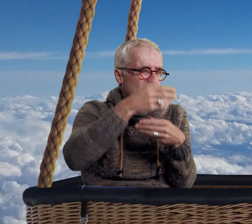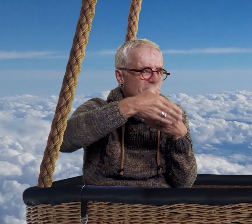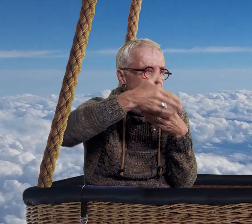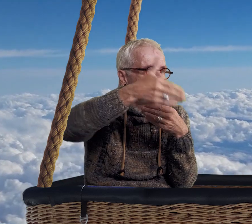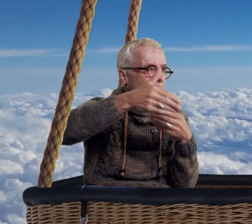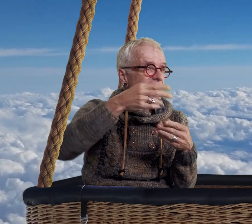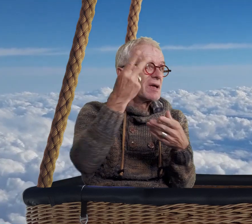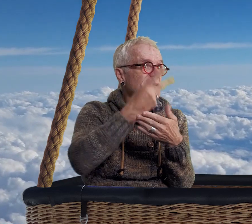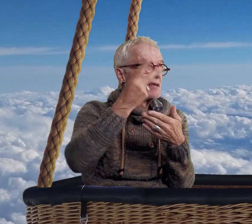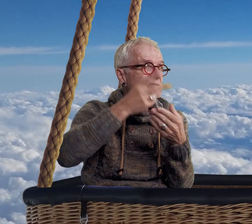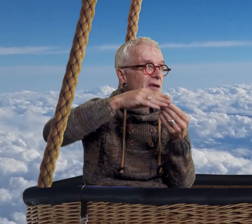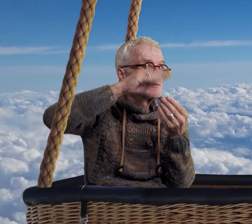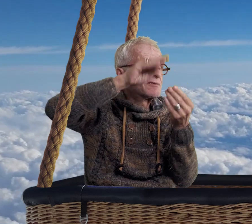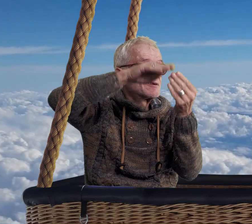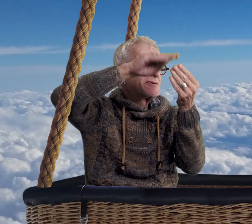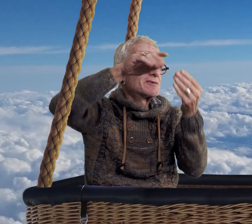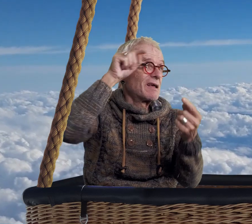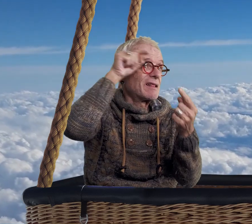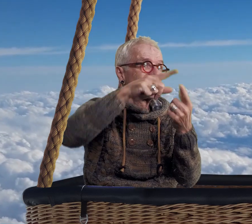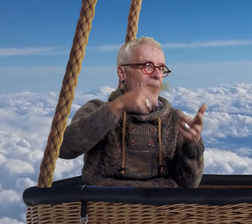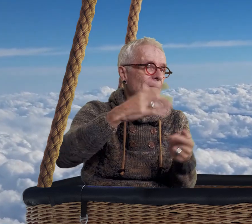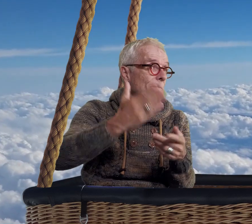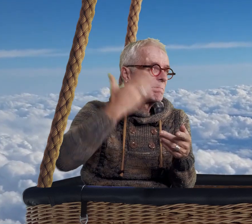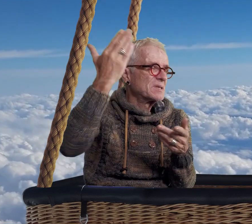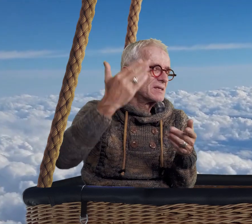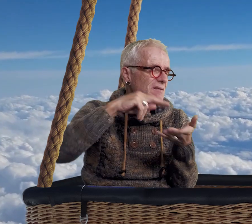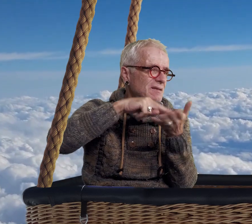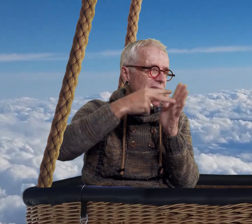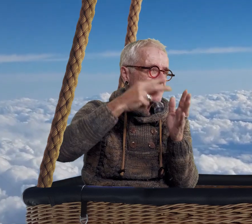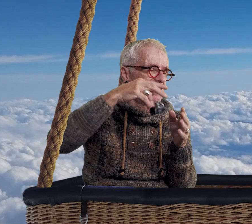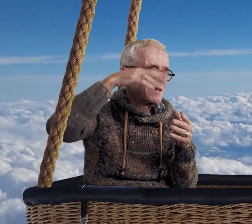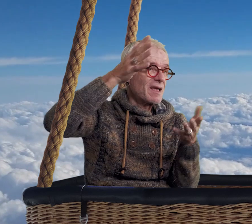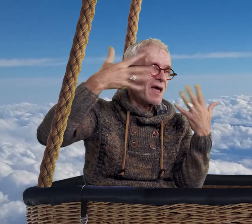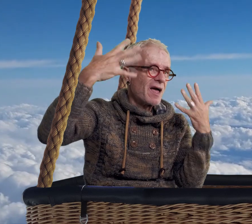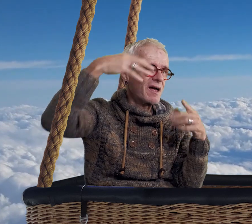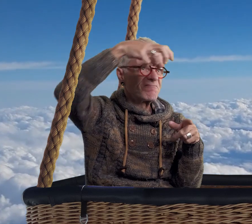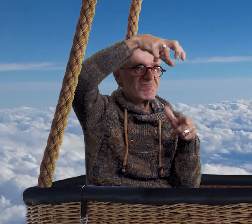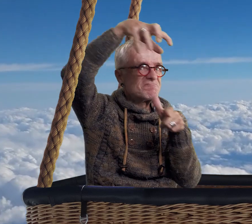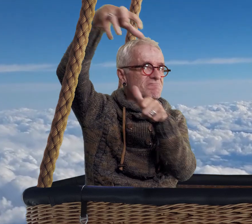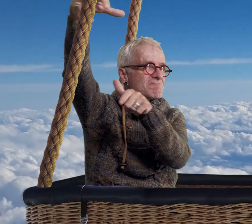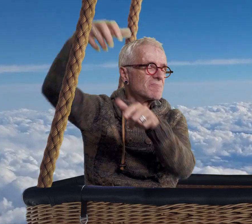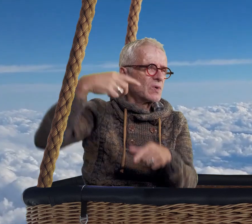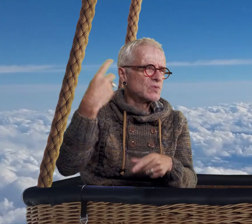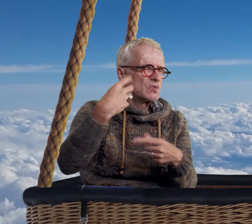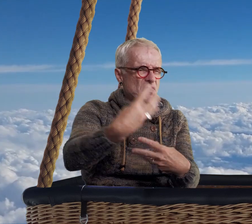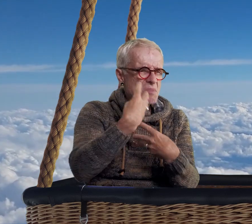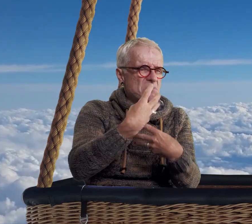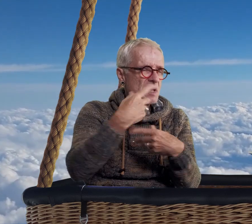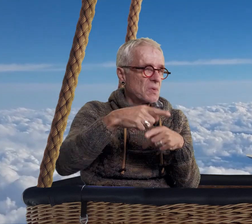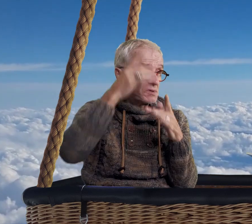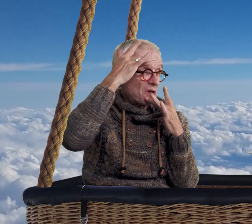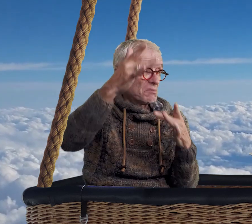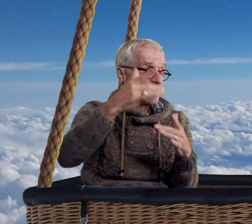caricatures qui ont été faites à propos de nos manies aériennes. »-t-on admirer et bafouer à la fois cette précieuse